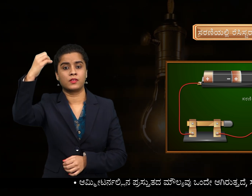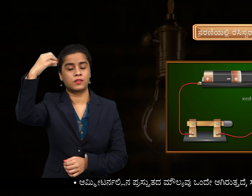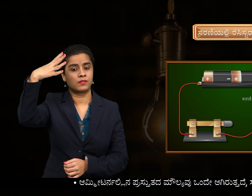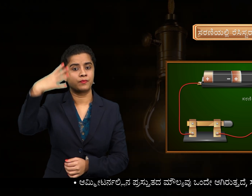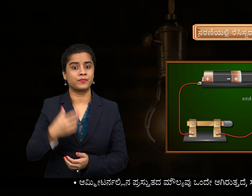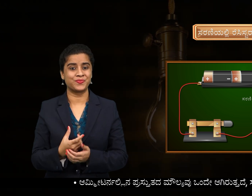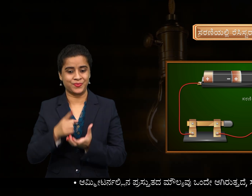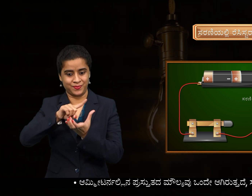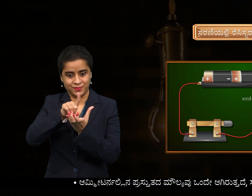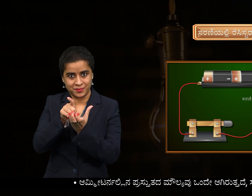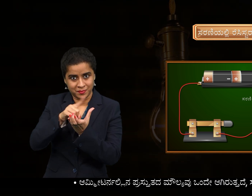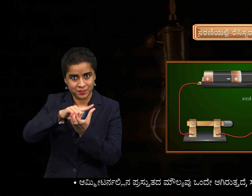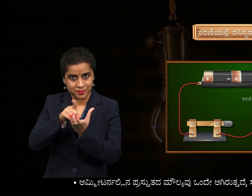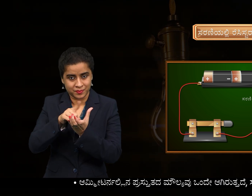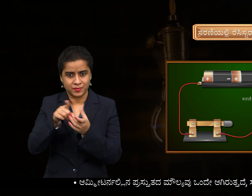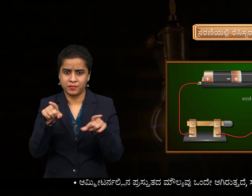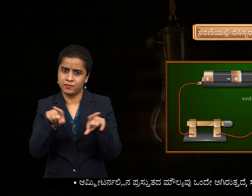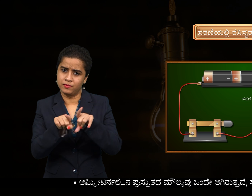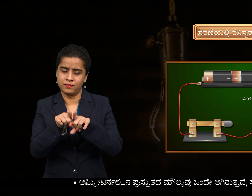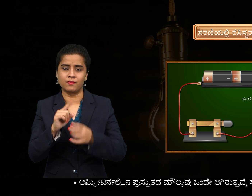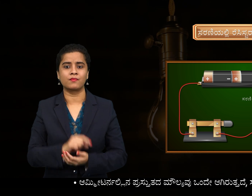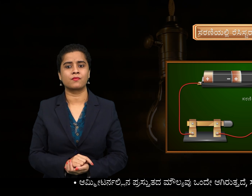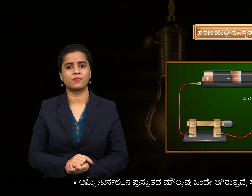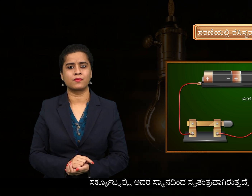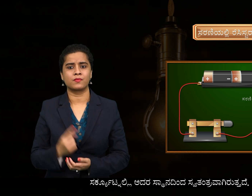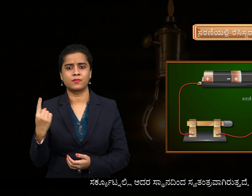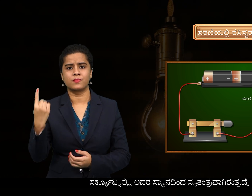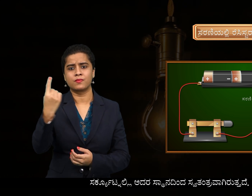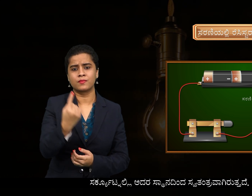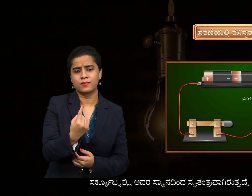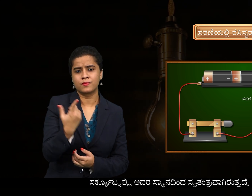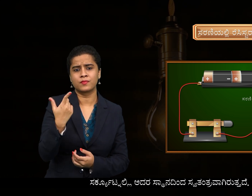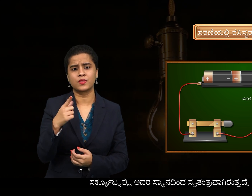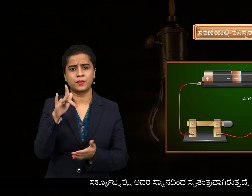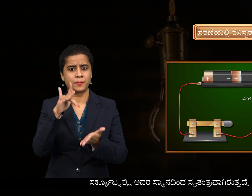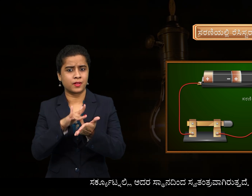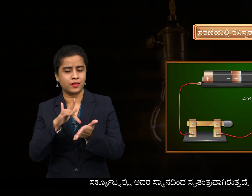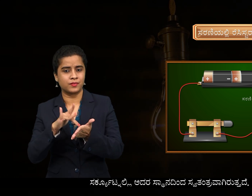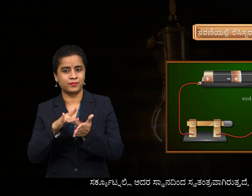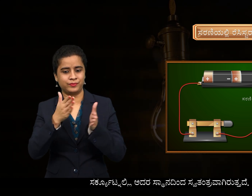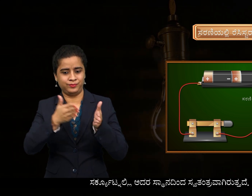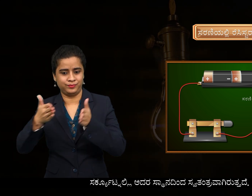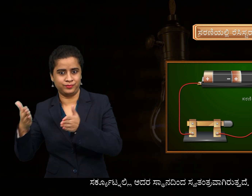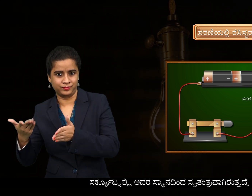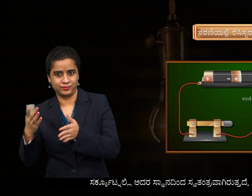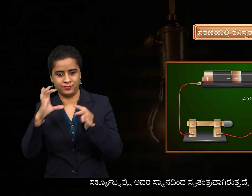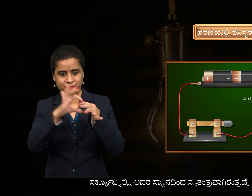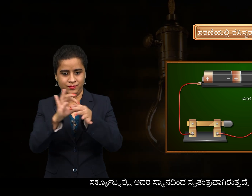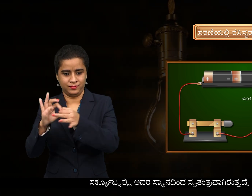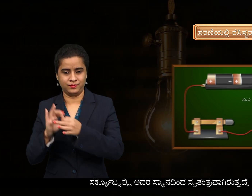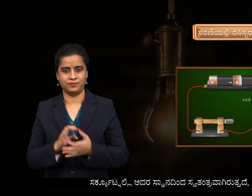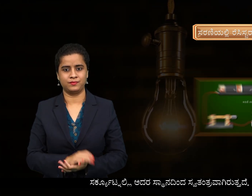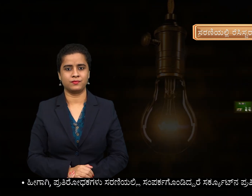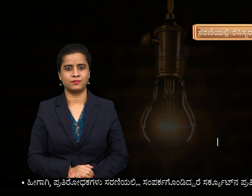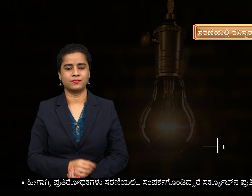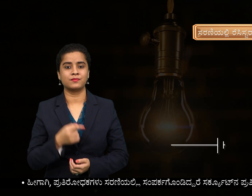ಅಮೀಟರ್ನಲ್ಲಿ ಪ್ರಸ್ತುತದ ಮೌಲ್ಯವು ಒಂದೇ ಆಗಿರುತ್ತದೆ. ಸರಣಿ ಸರ್ಕ್ಯೂಟ್ನಲ್ಲಿ ಅದರ ಸ್ಥಾನದಿಂದ